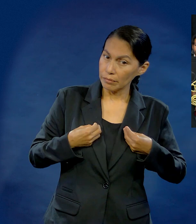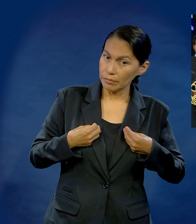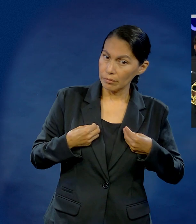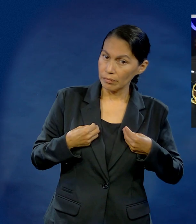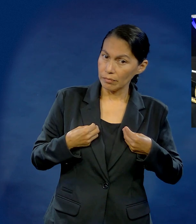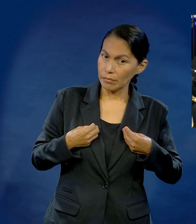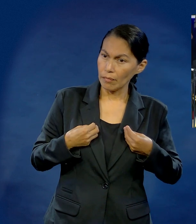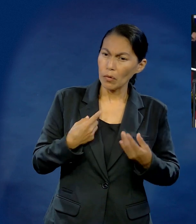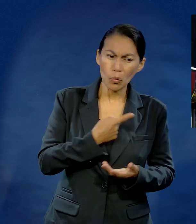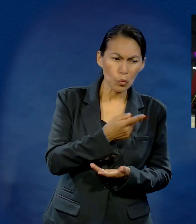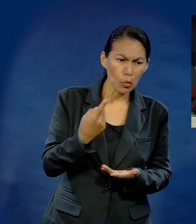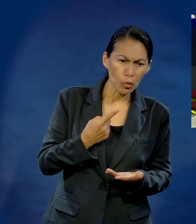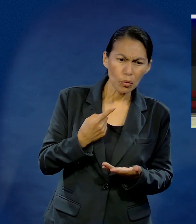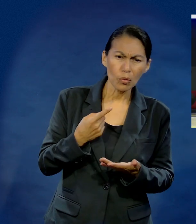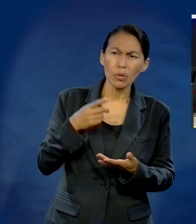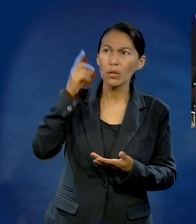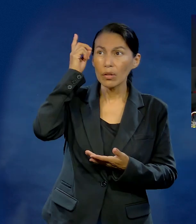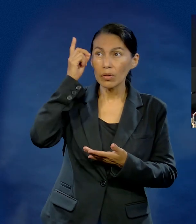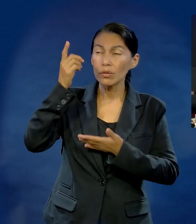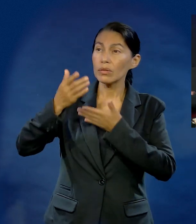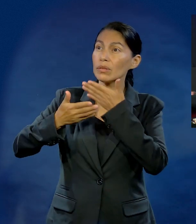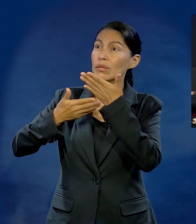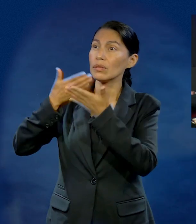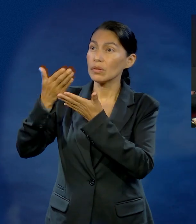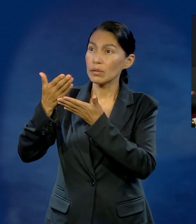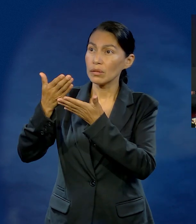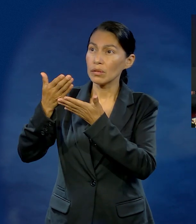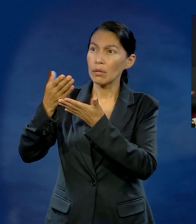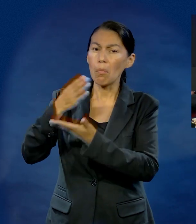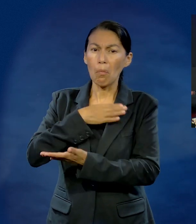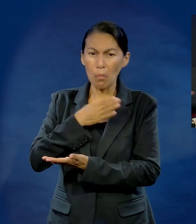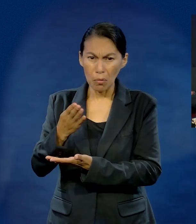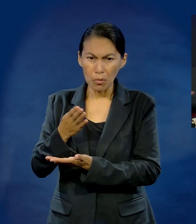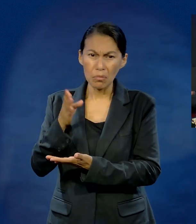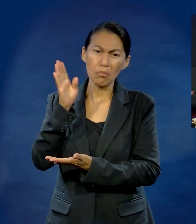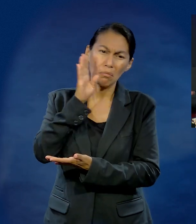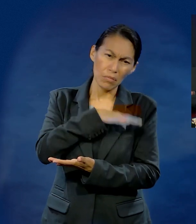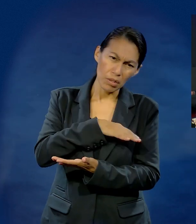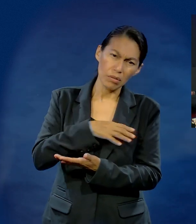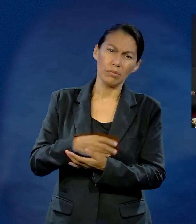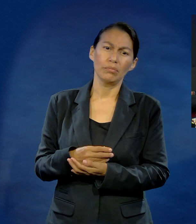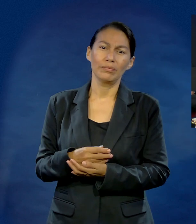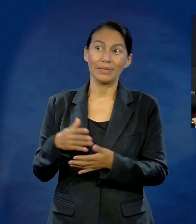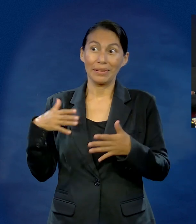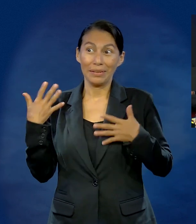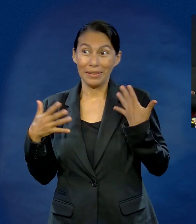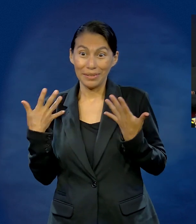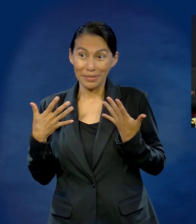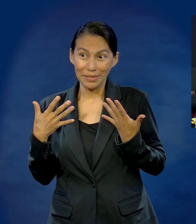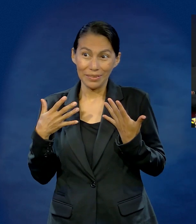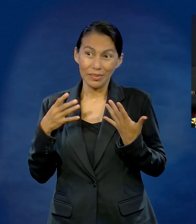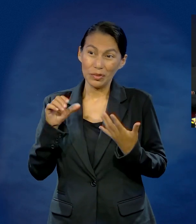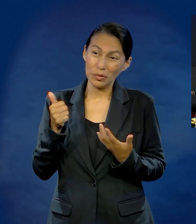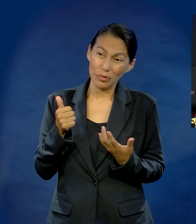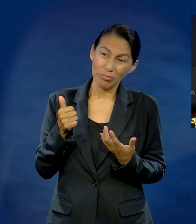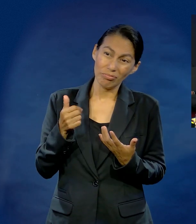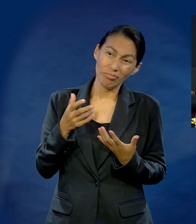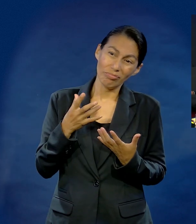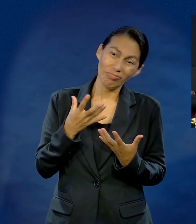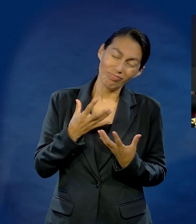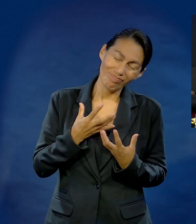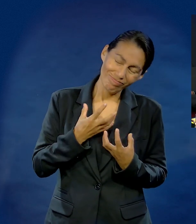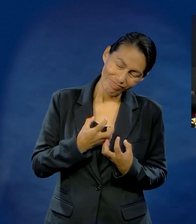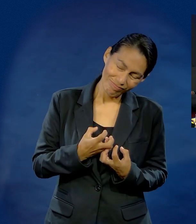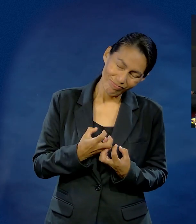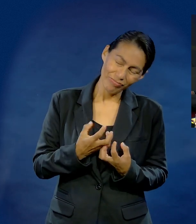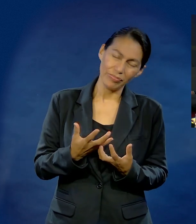que él dijo, en esta vida y en el servicio a Dios habrá momentos dulces y amargos. Pero escuchen bien, habrá a